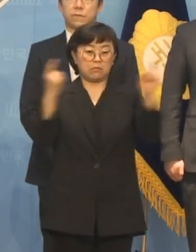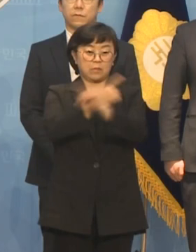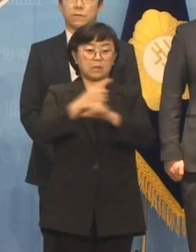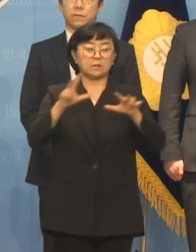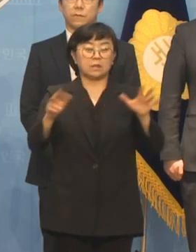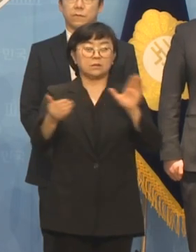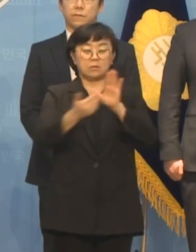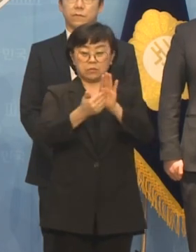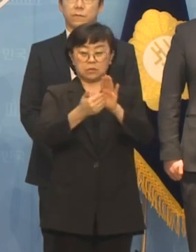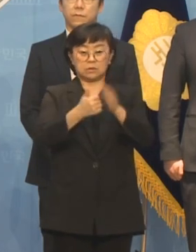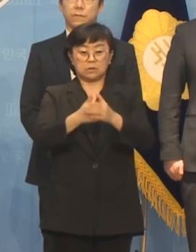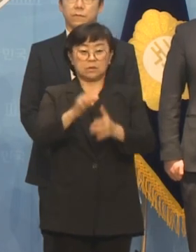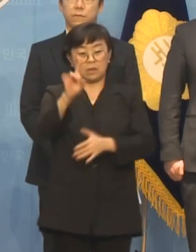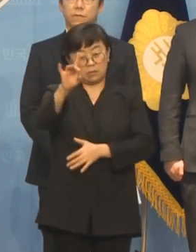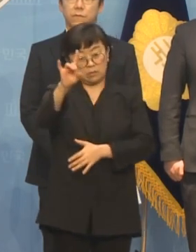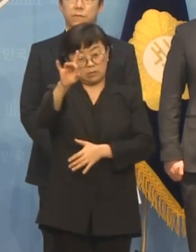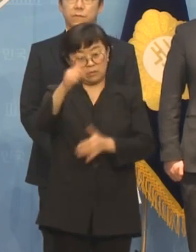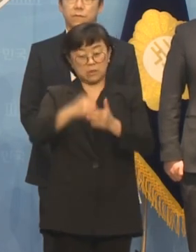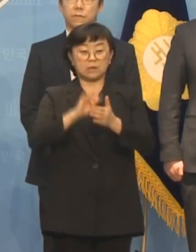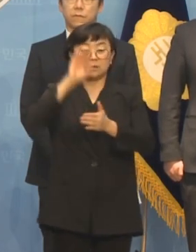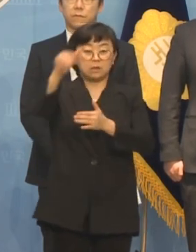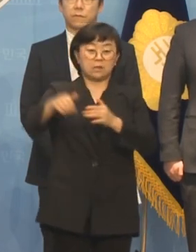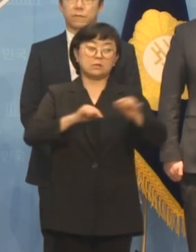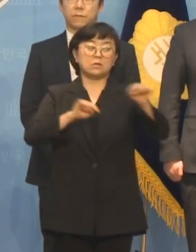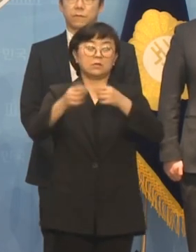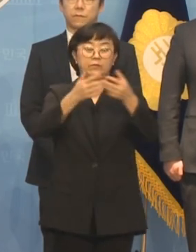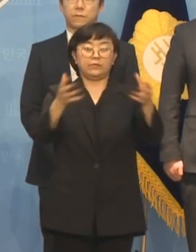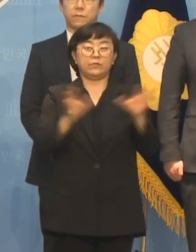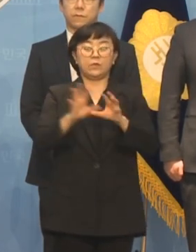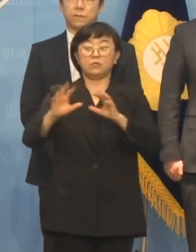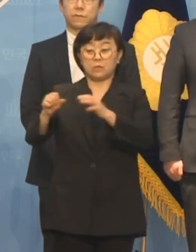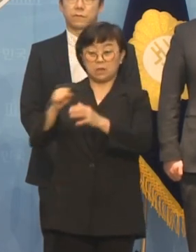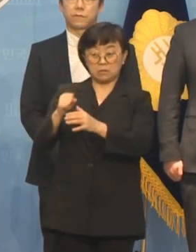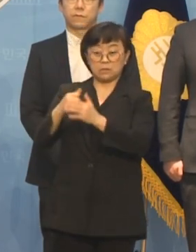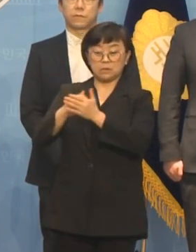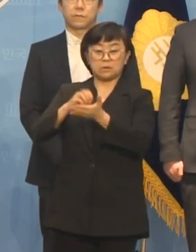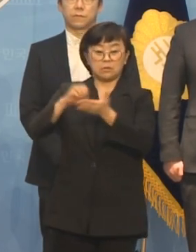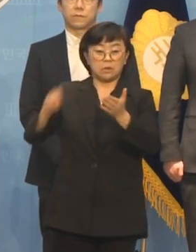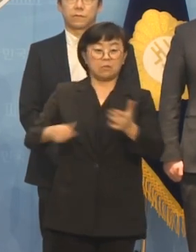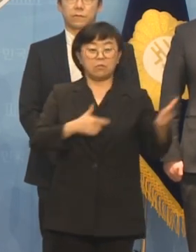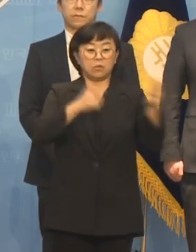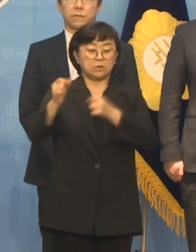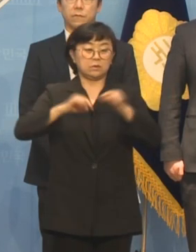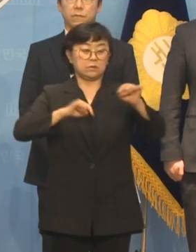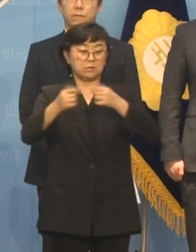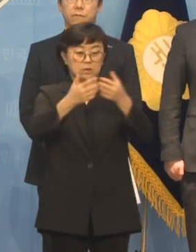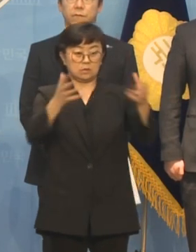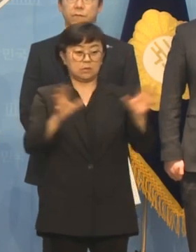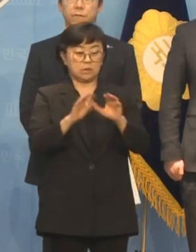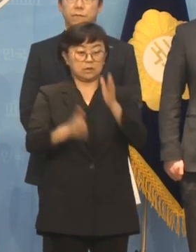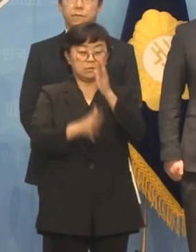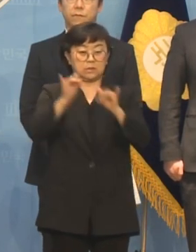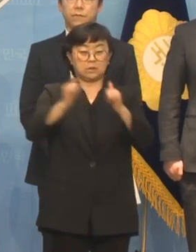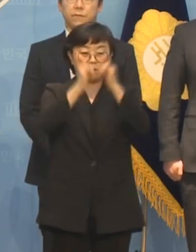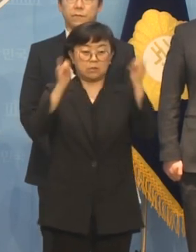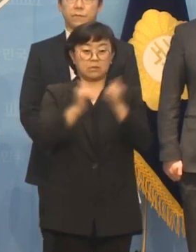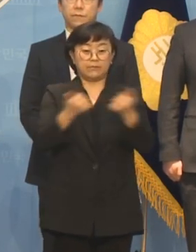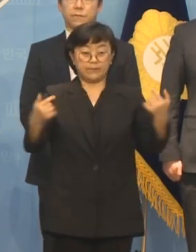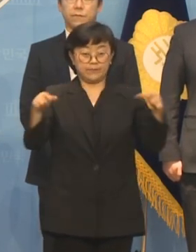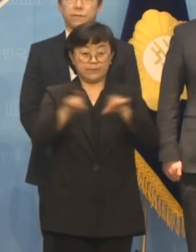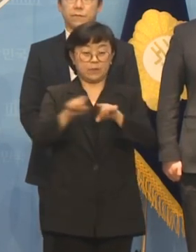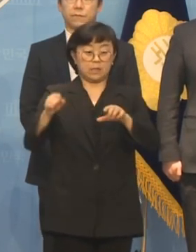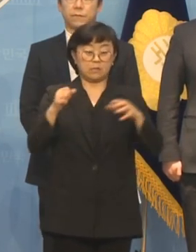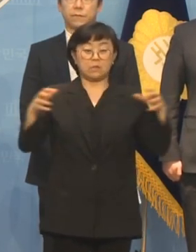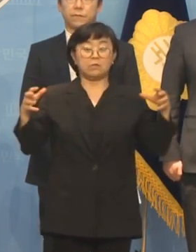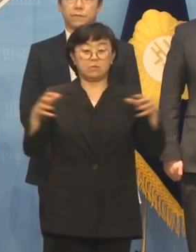지금까지도 거부하는 단 하나의 퇴행적 정당인 국민의힘을 제외한 모든 정당들과 시민사회와 함께 힘을